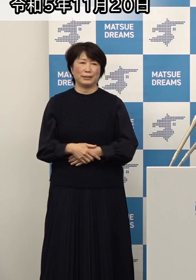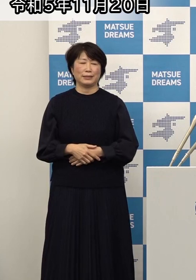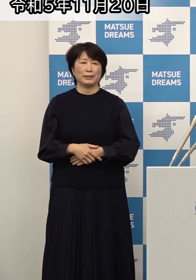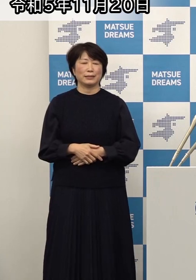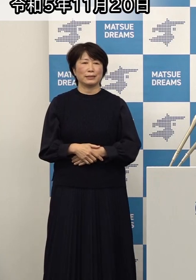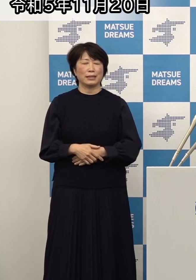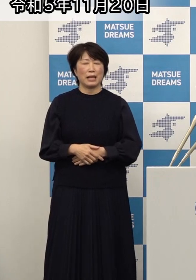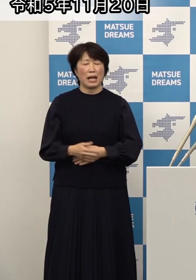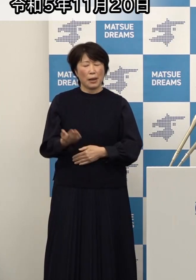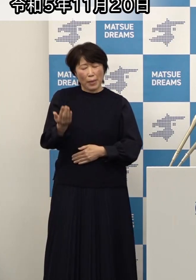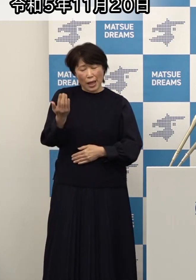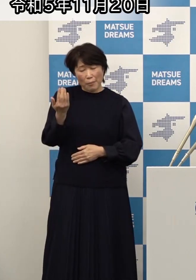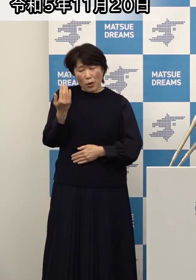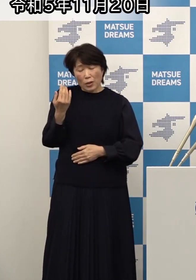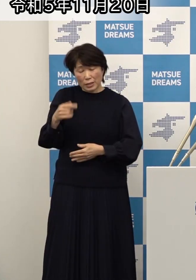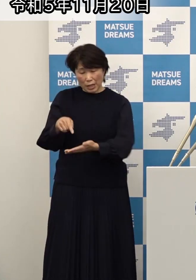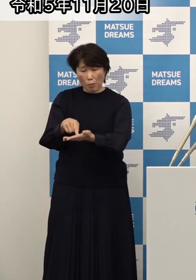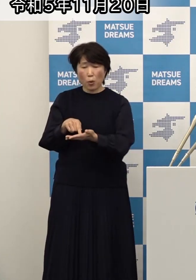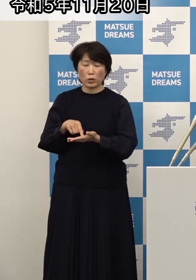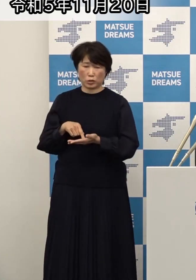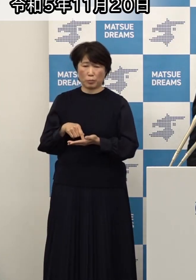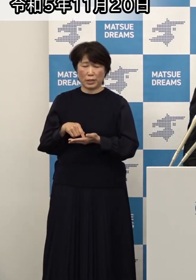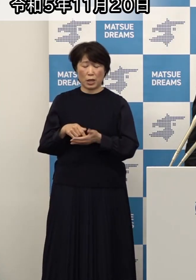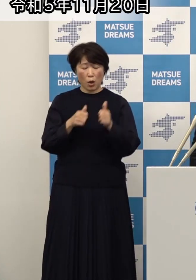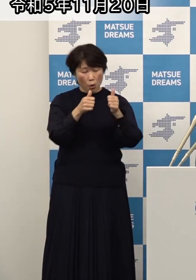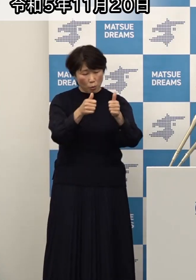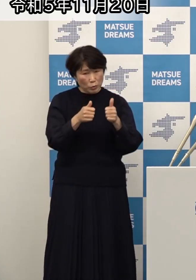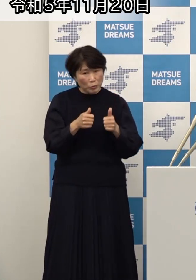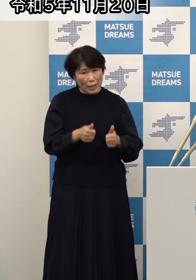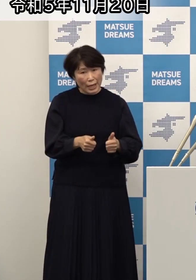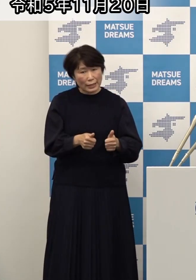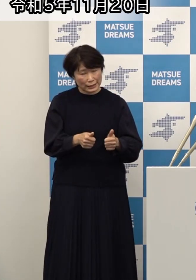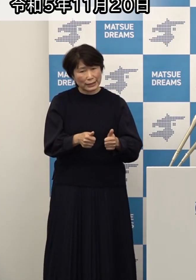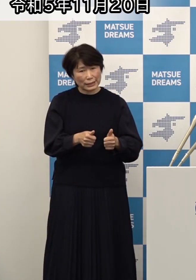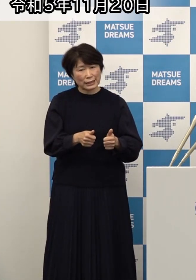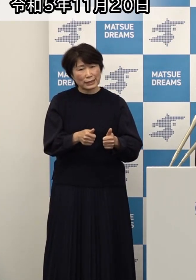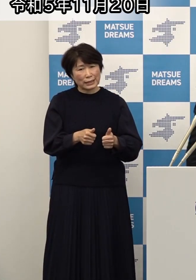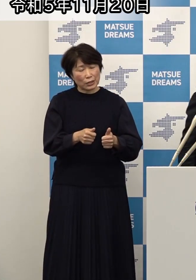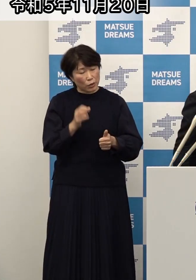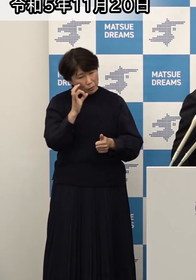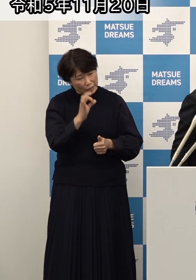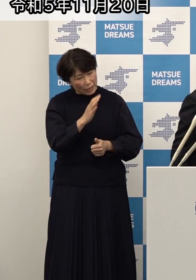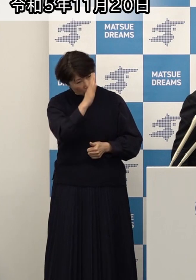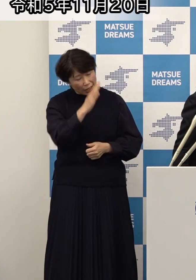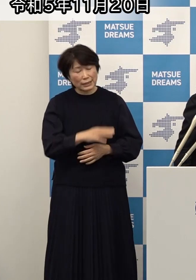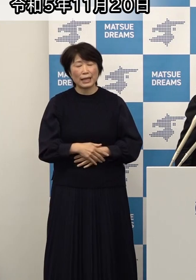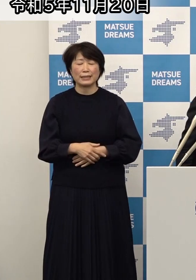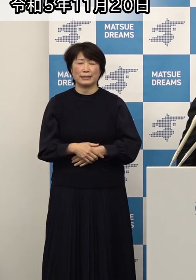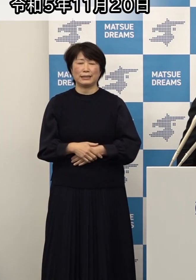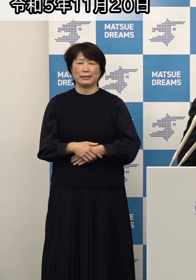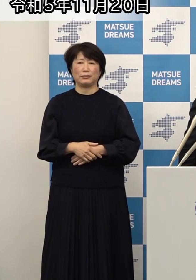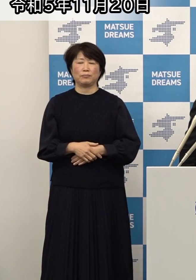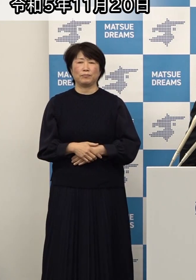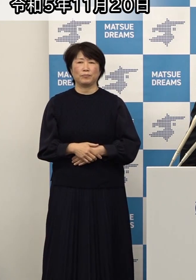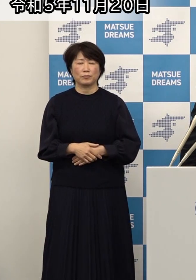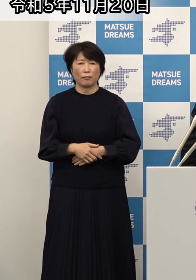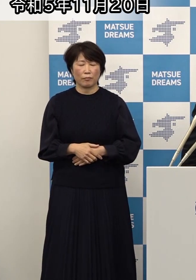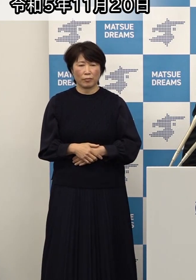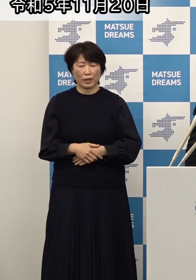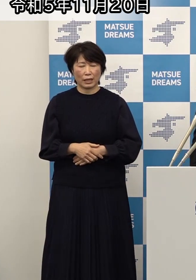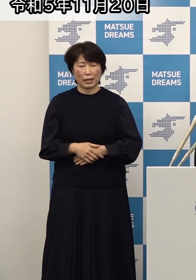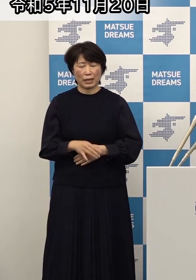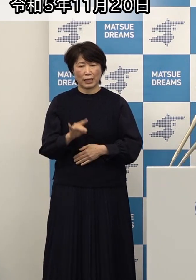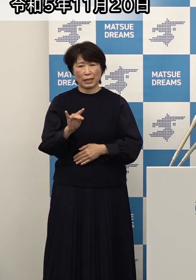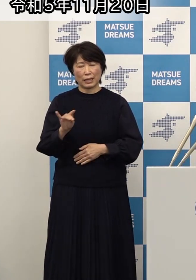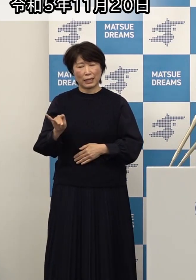して、こちらのホームページからですね、アクセスして申し込んでいただくようになりますので、ご参照ください。こういった風景ですね、議場、地